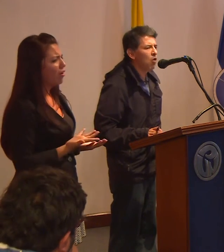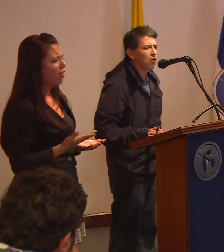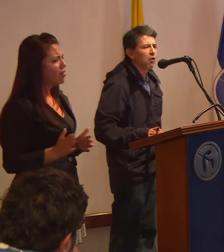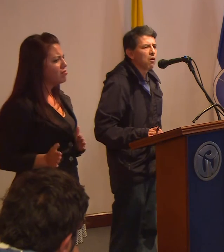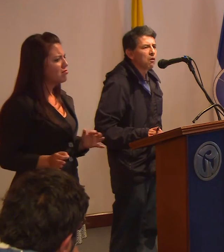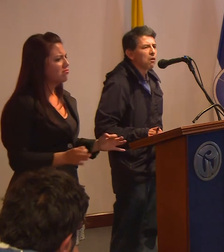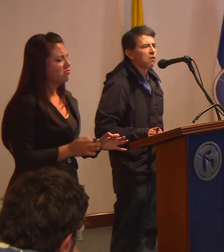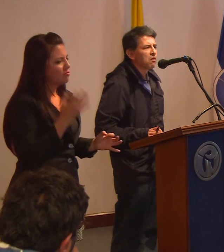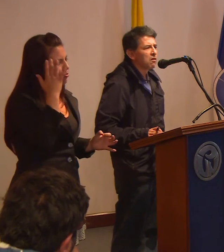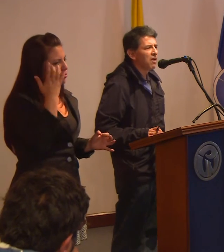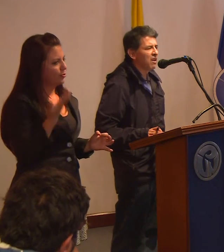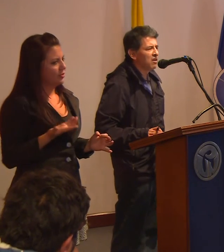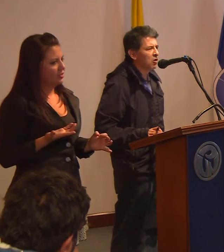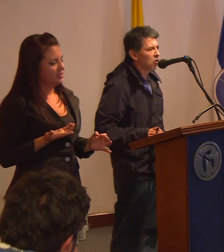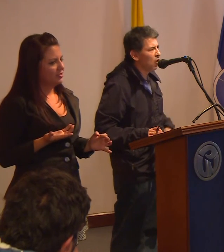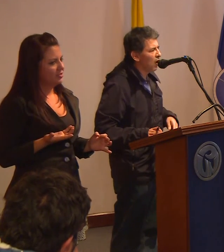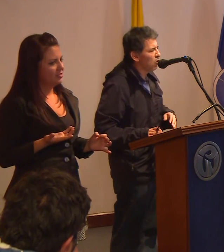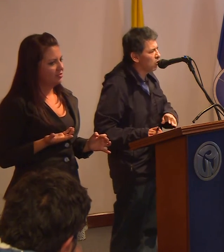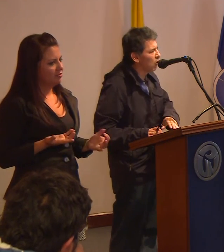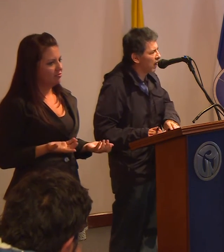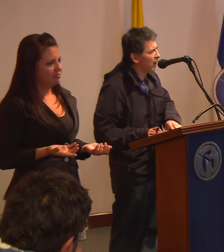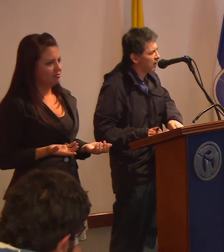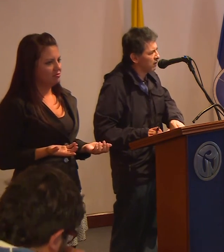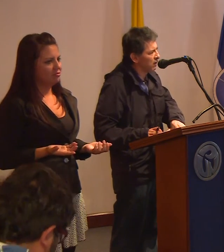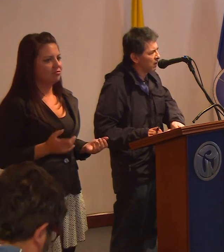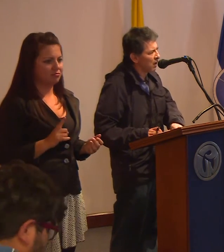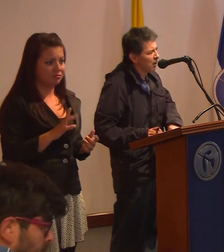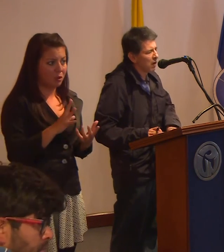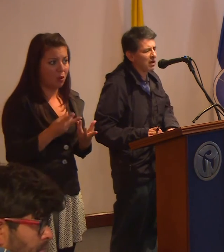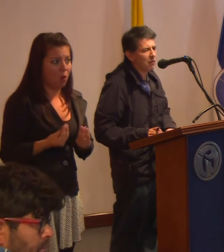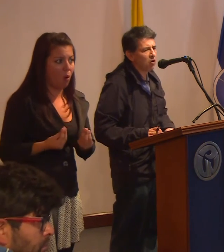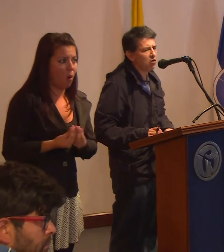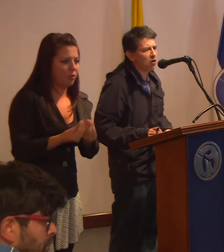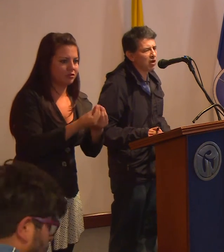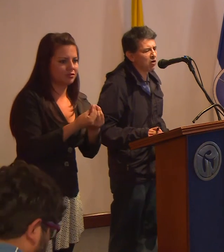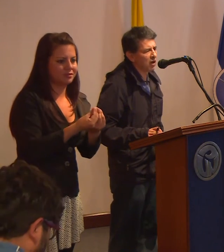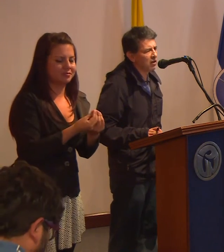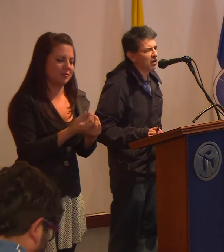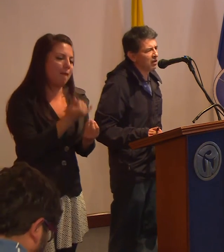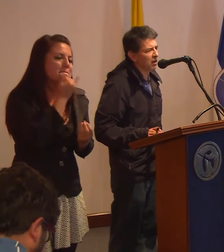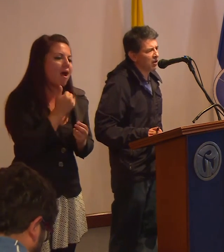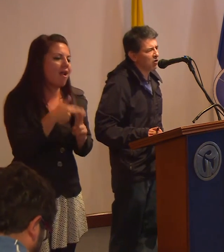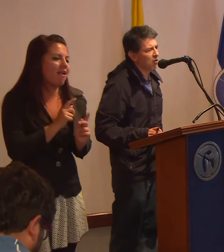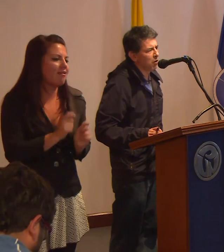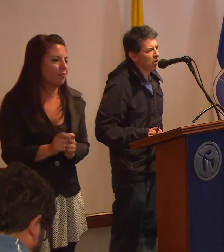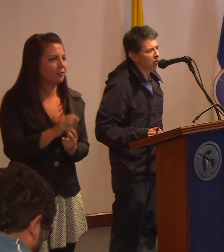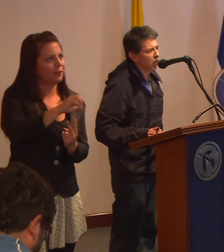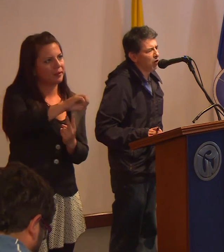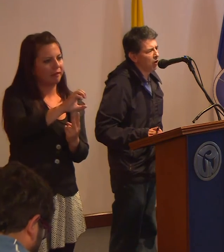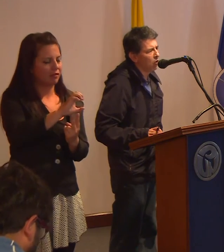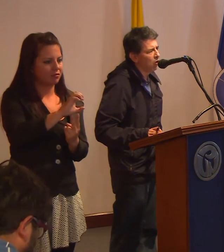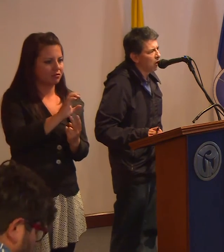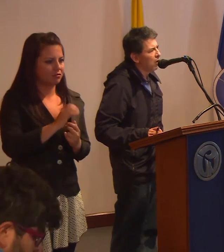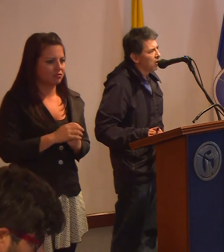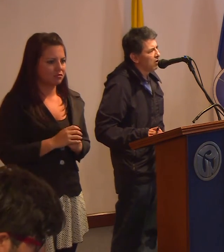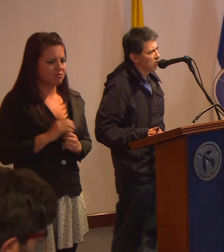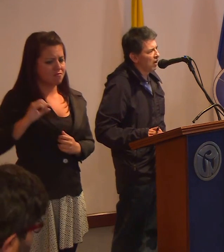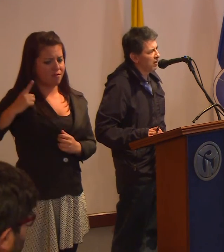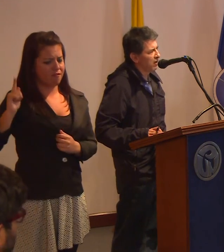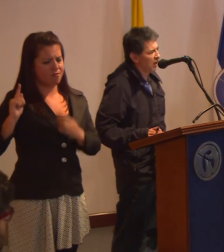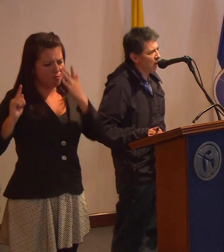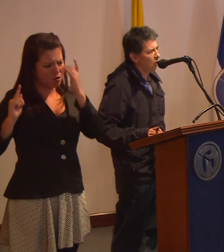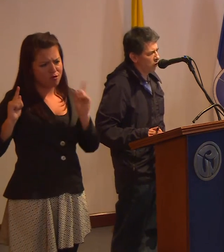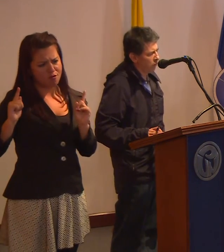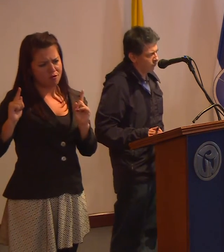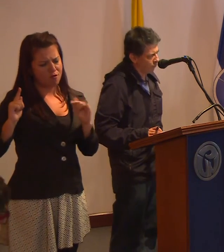no se le citó a los colegas mal llamados ocasionales y catedráticos el primero de febrero, sino